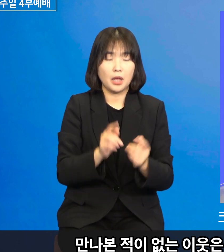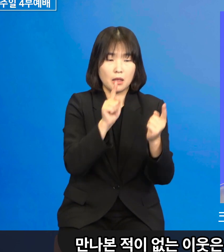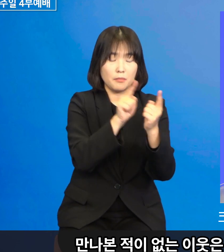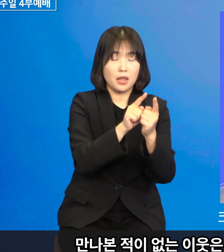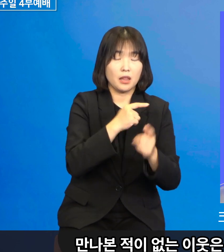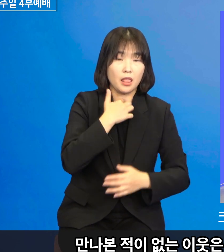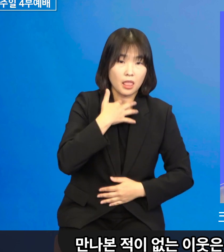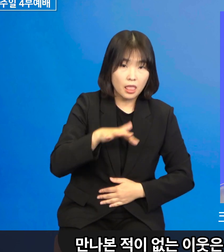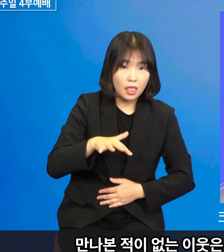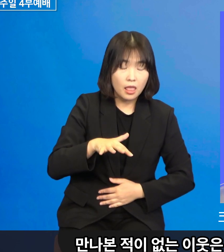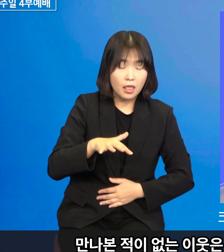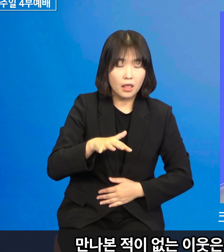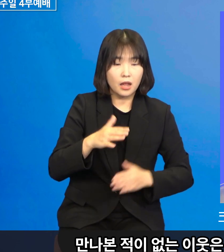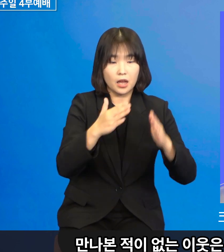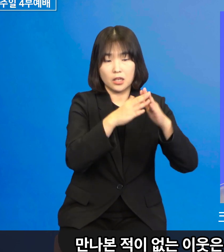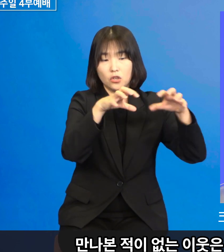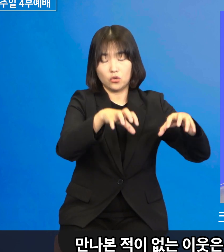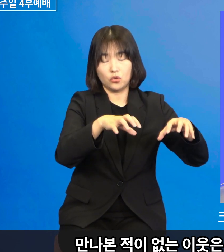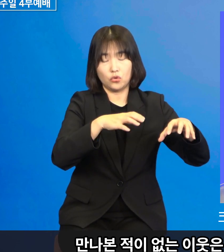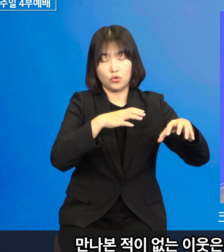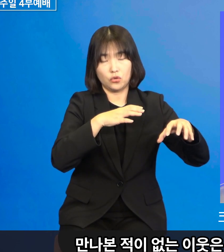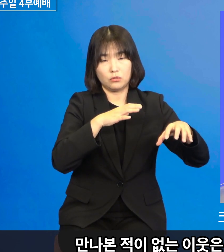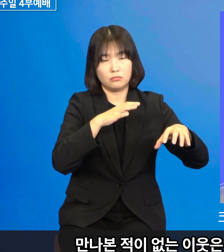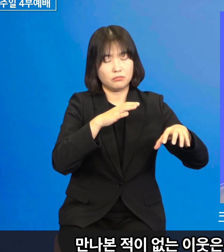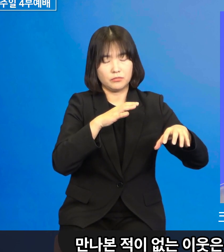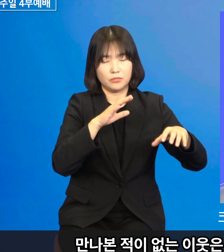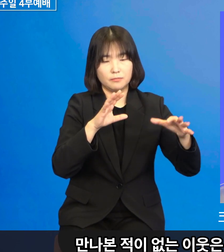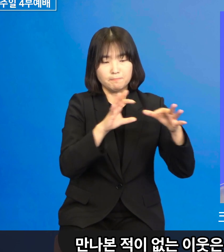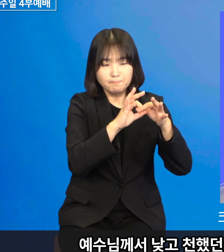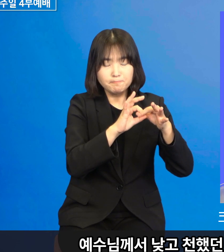없는 이웃은 나의 이웃이 될 수 없습니다.